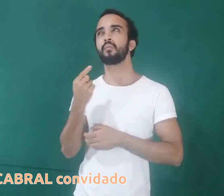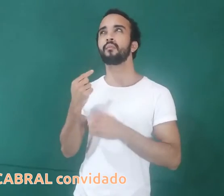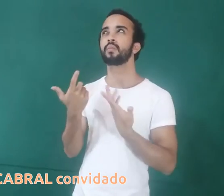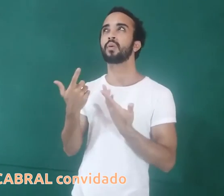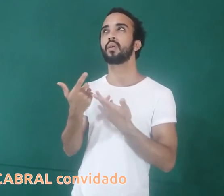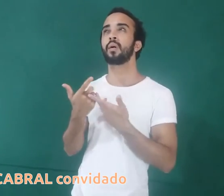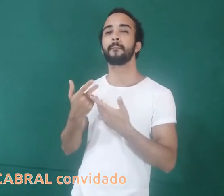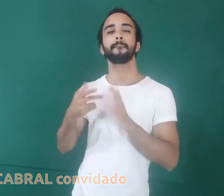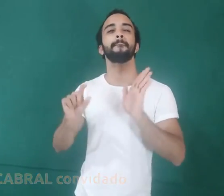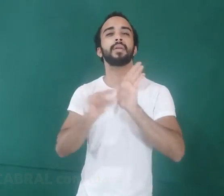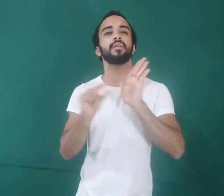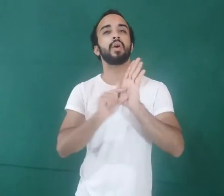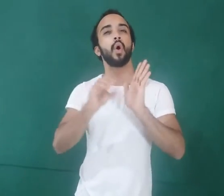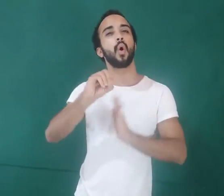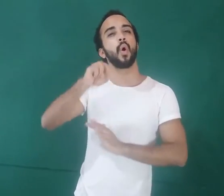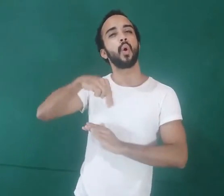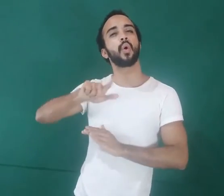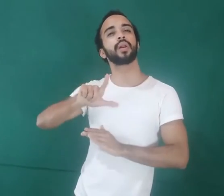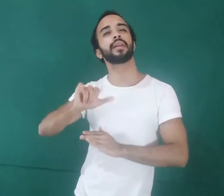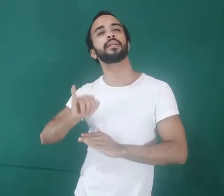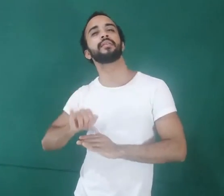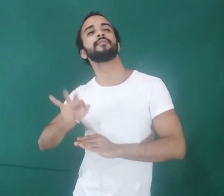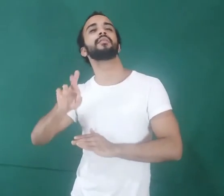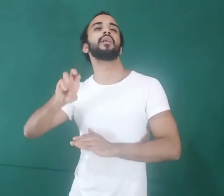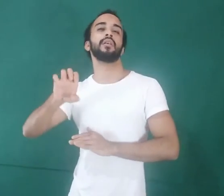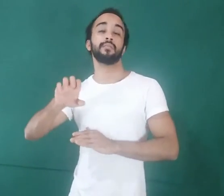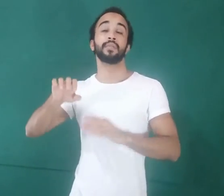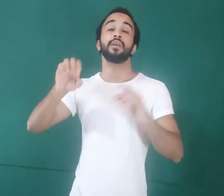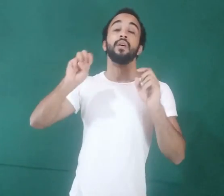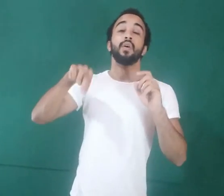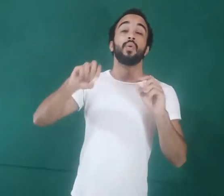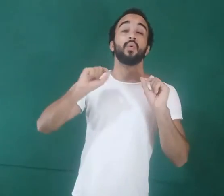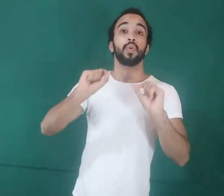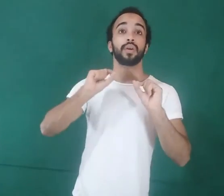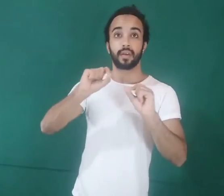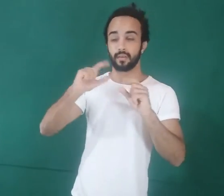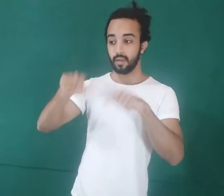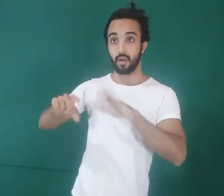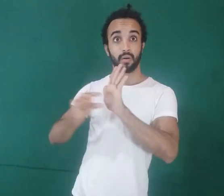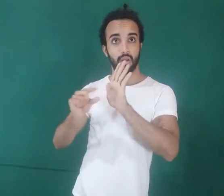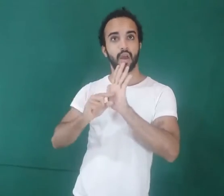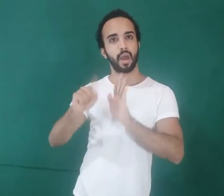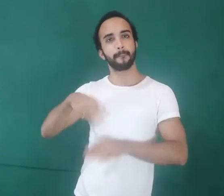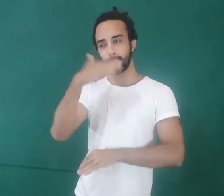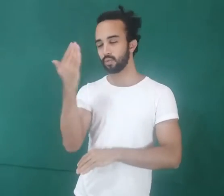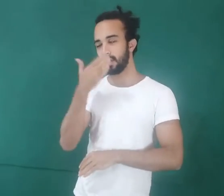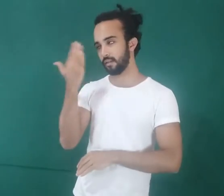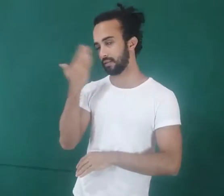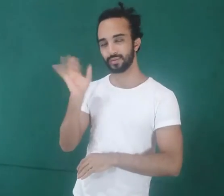tem uma plataforma que chama OnlyFans. A OnlyFans é exatamente para putaria, somente para putaria,